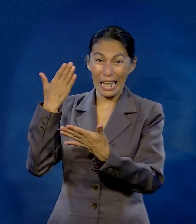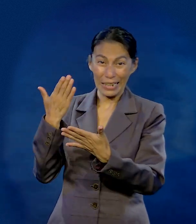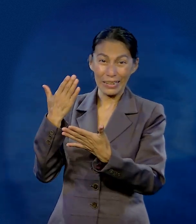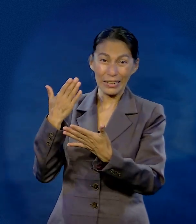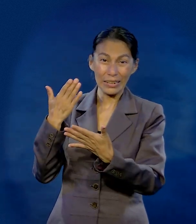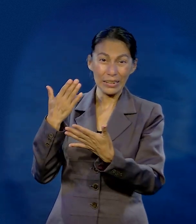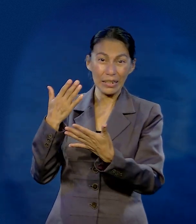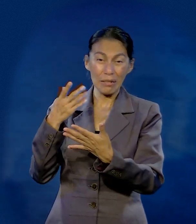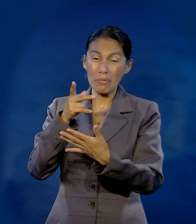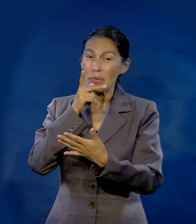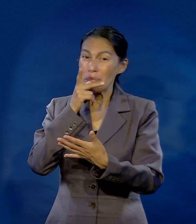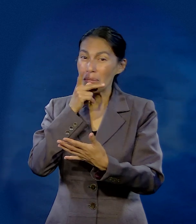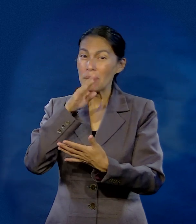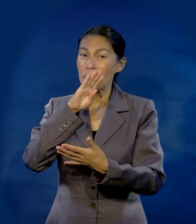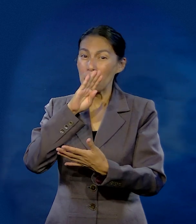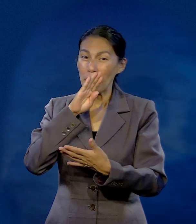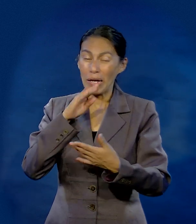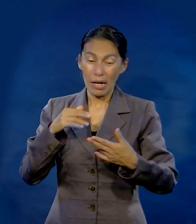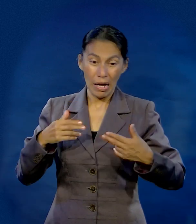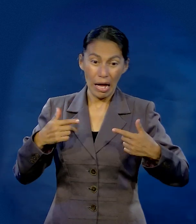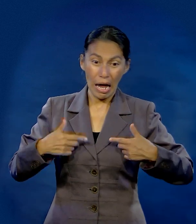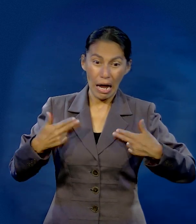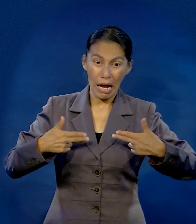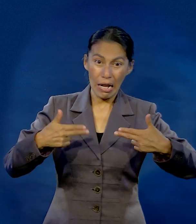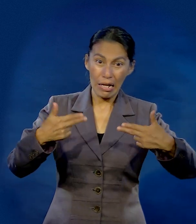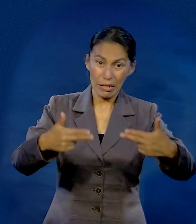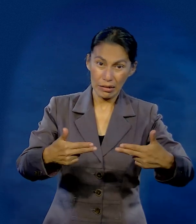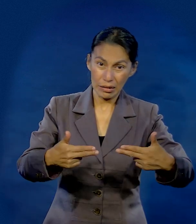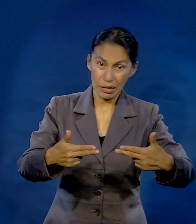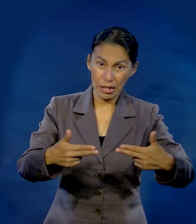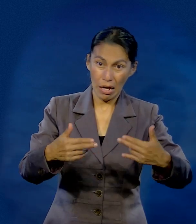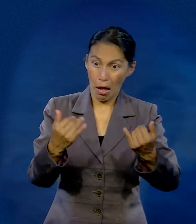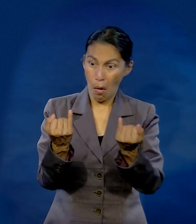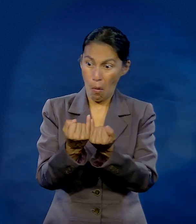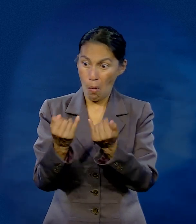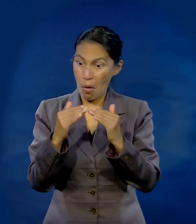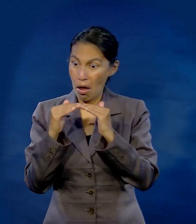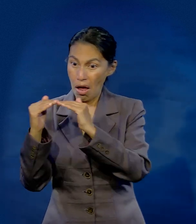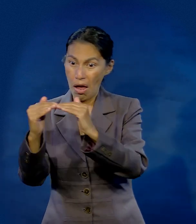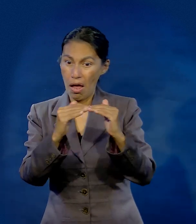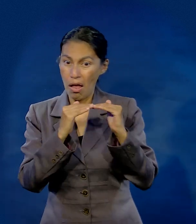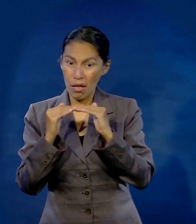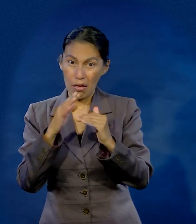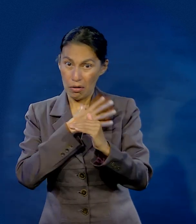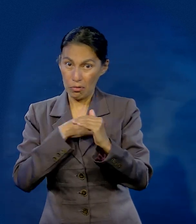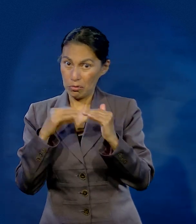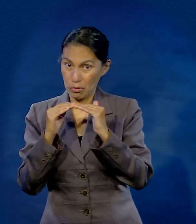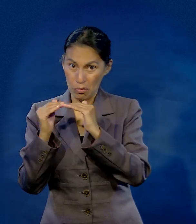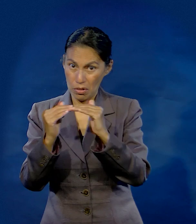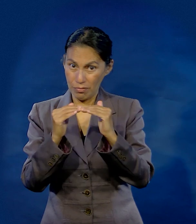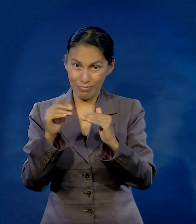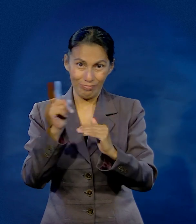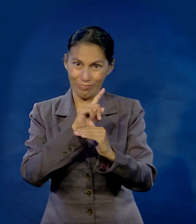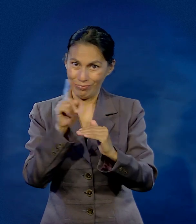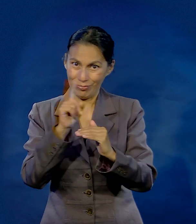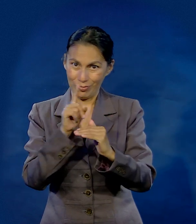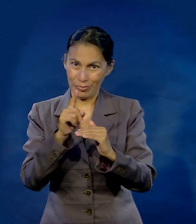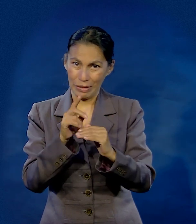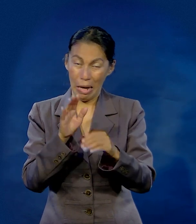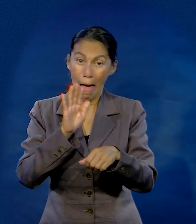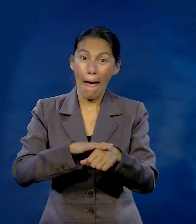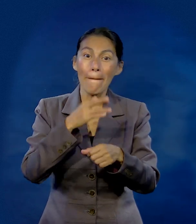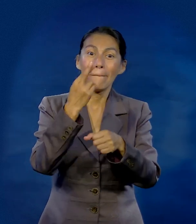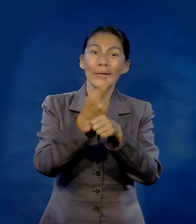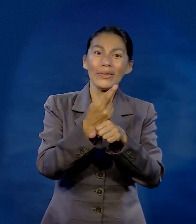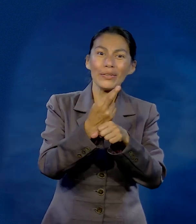particular que este hombre tiene Es que él no es el primogénito de su familia y en el tiempo de Jesús cuando los padres